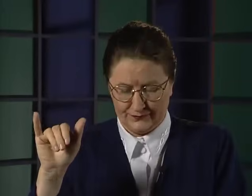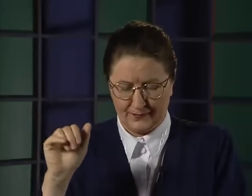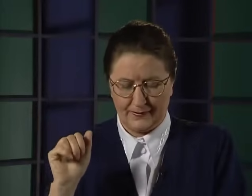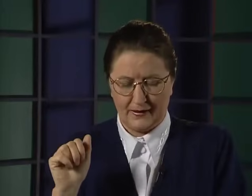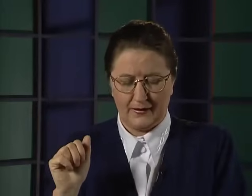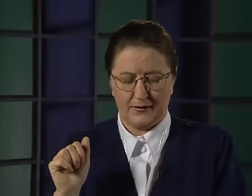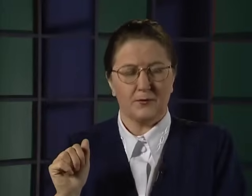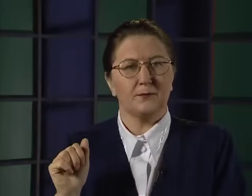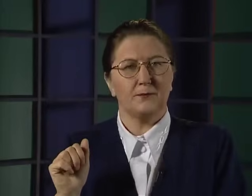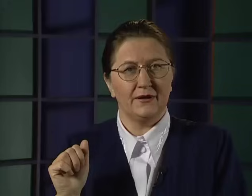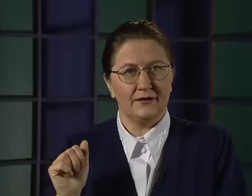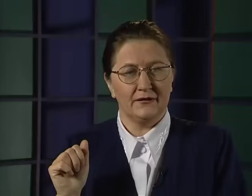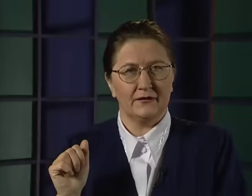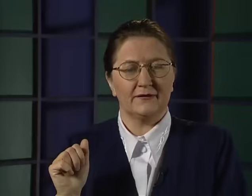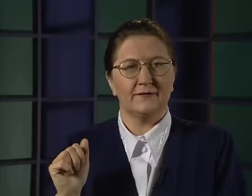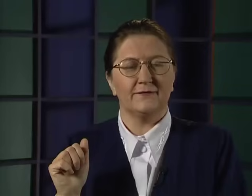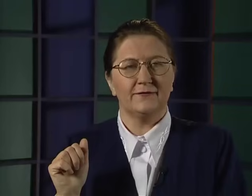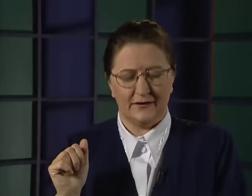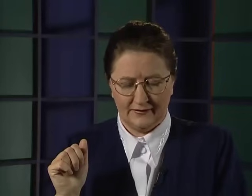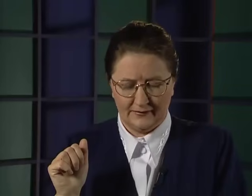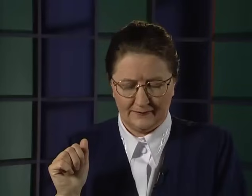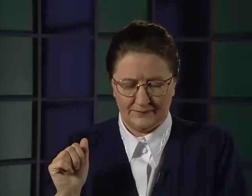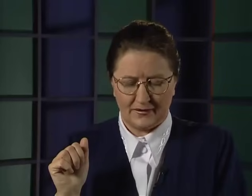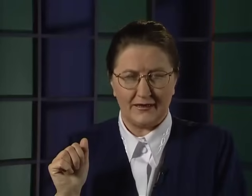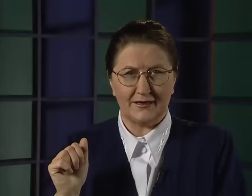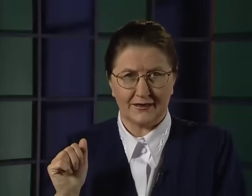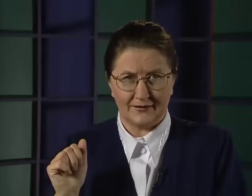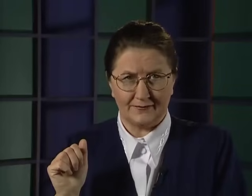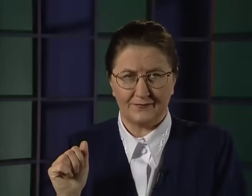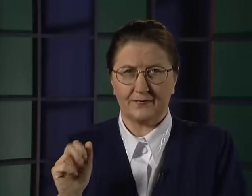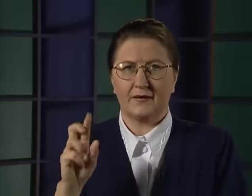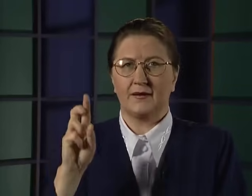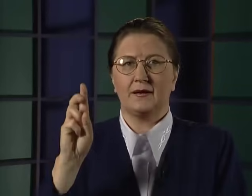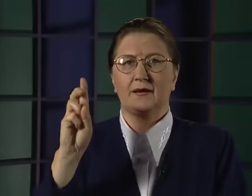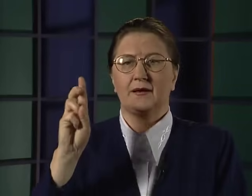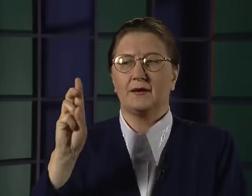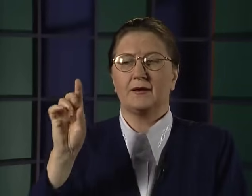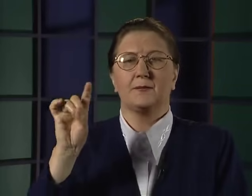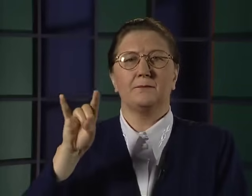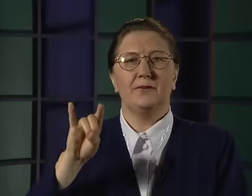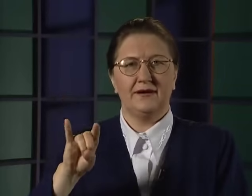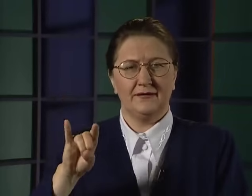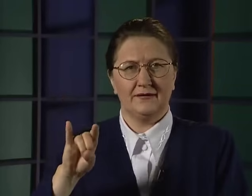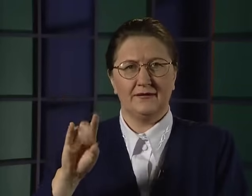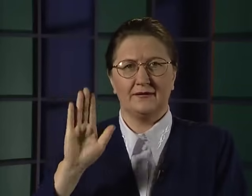«БЫ», «ВЫ», «РЫ». «БЫ»,